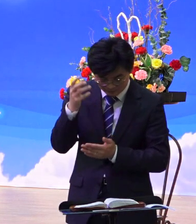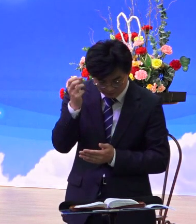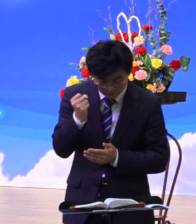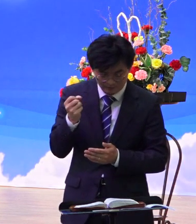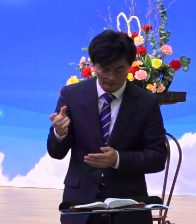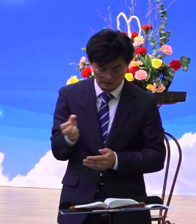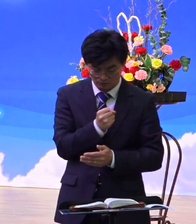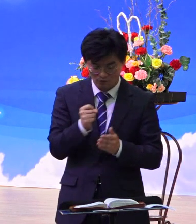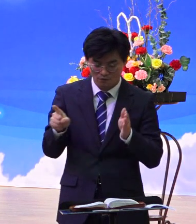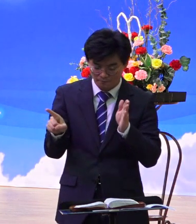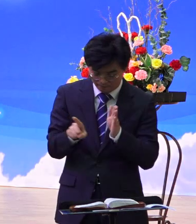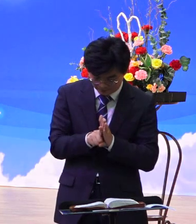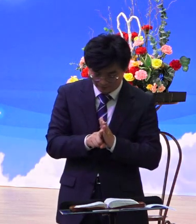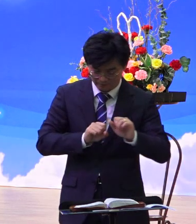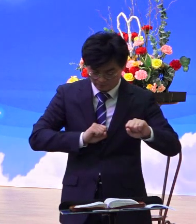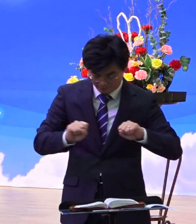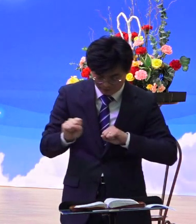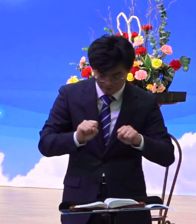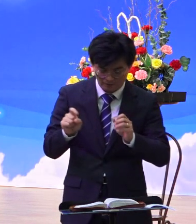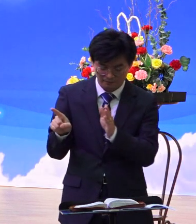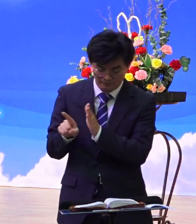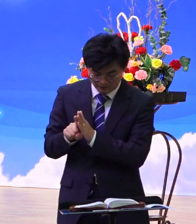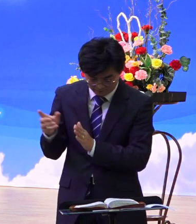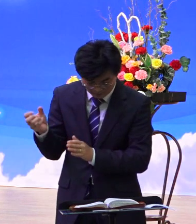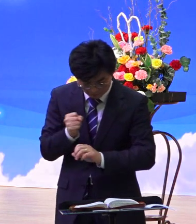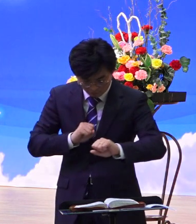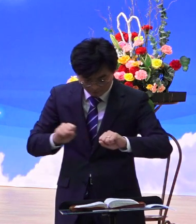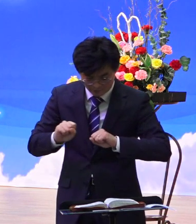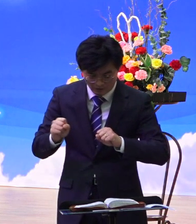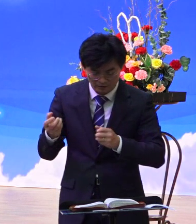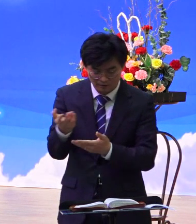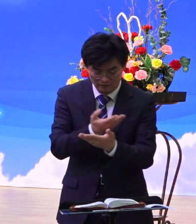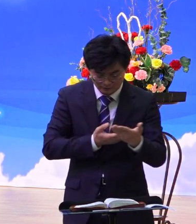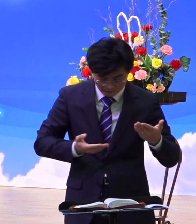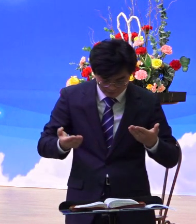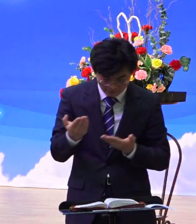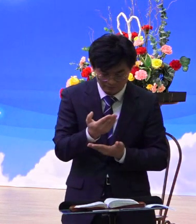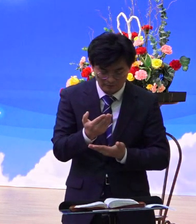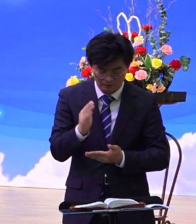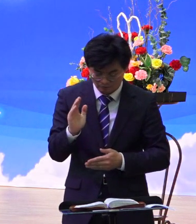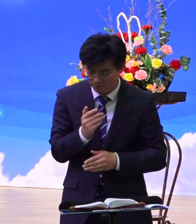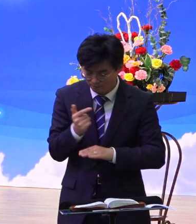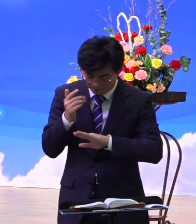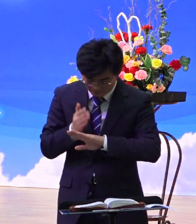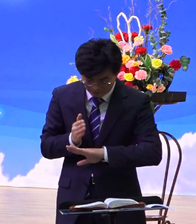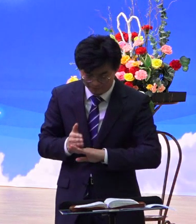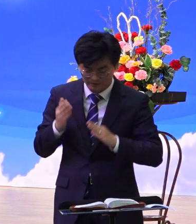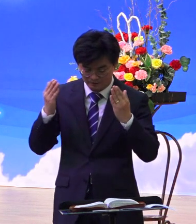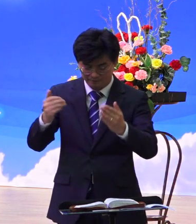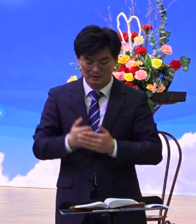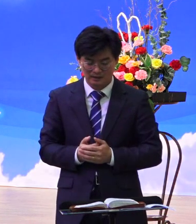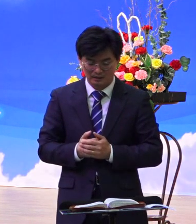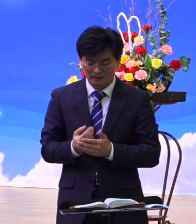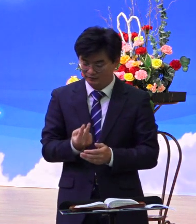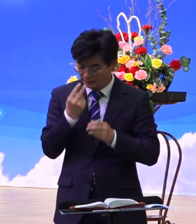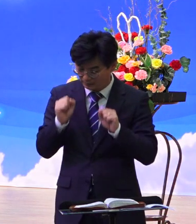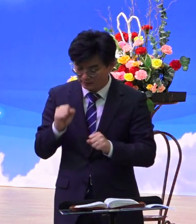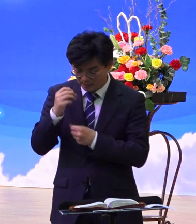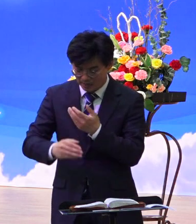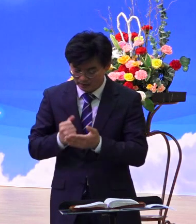역사가 일어나기 위해서 기도하게 하여 주시니 감사합니다. 살아계신 하나님 아버지, 내 안에 오시고 우리 가정